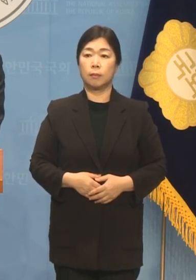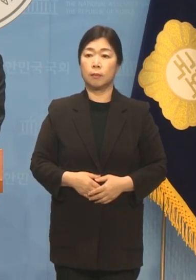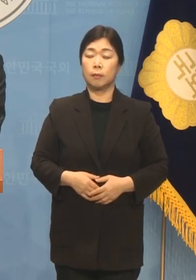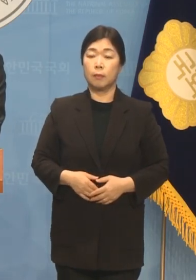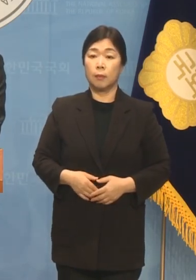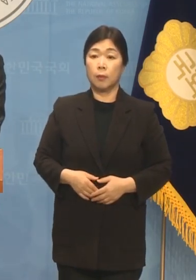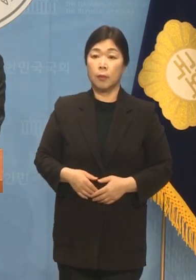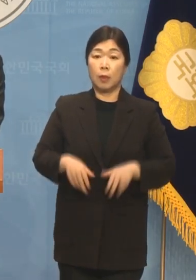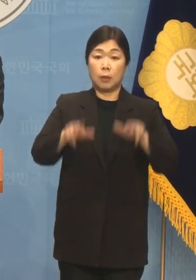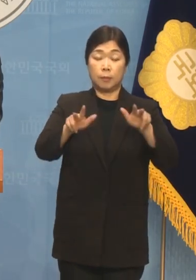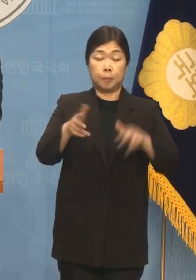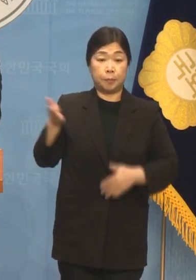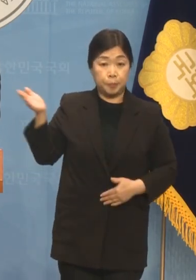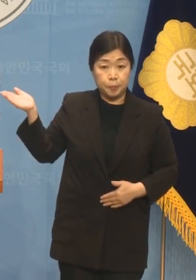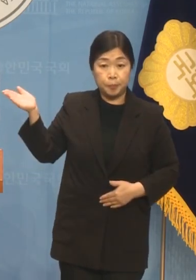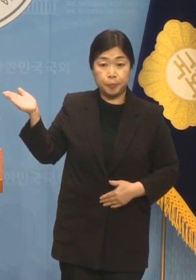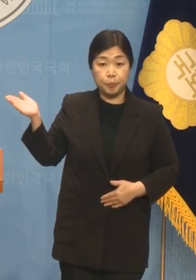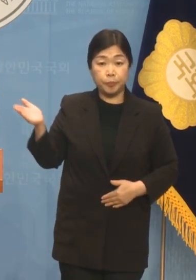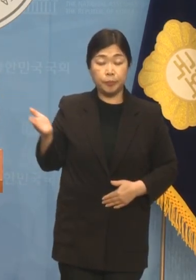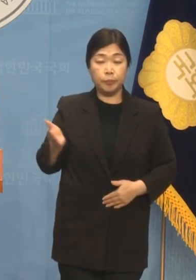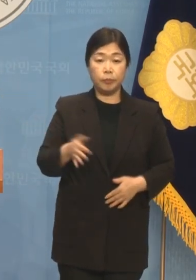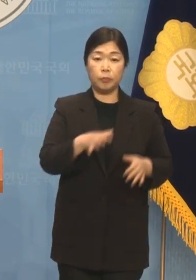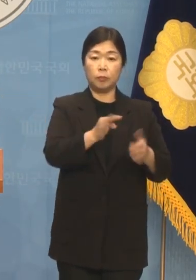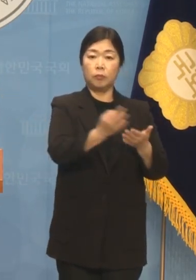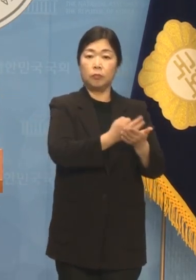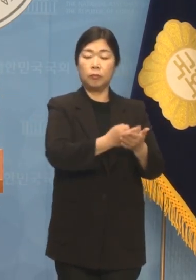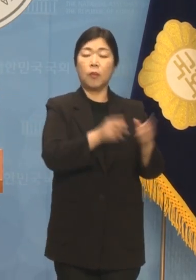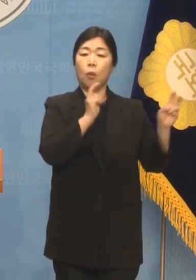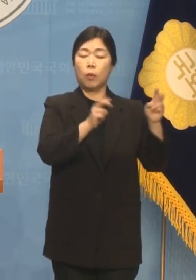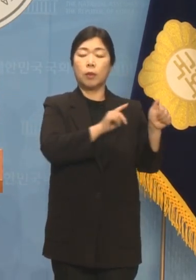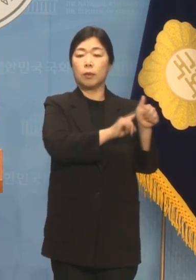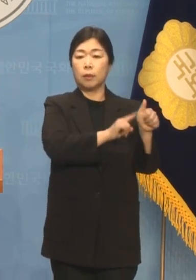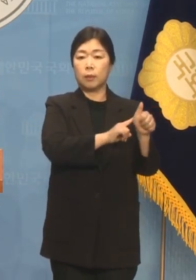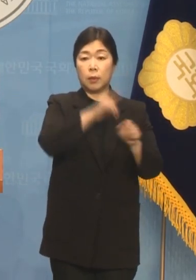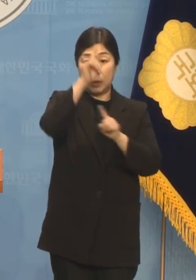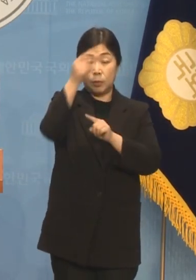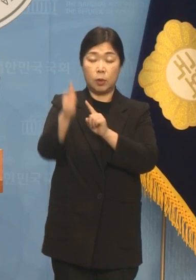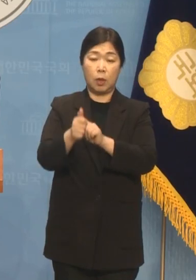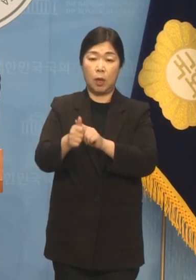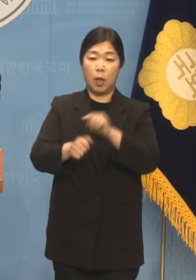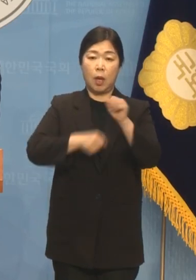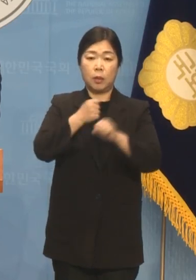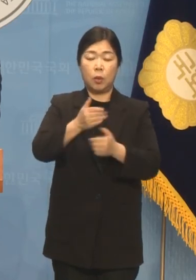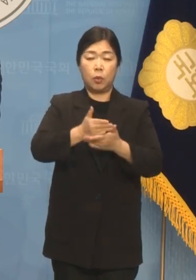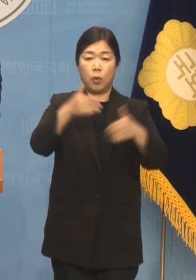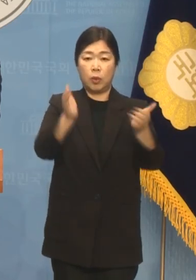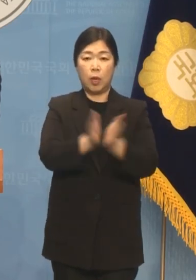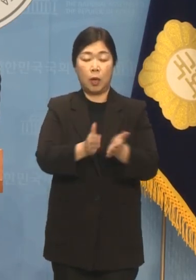이것이 바로 대부업자 이모 씨가 자유통일당에 건네준 차용증입니다.